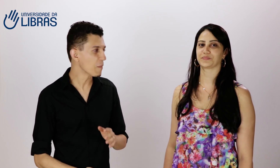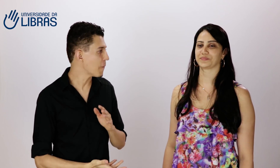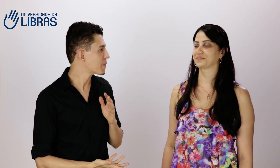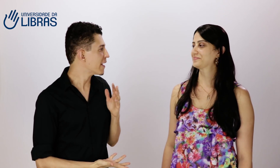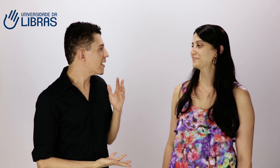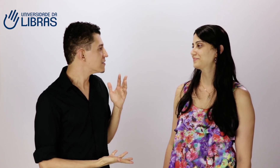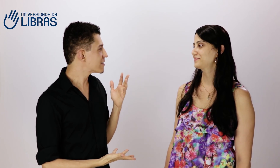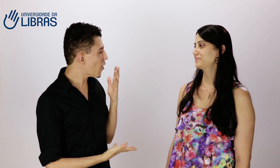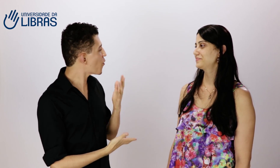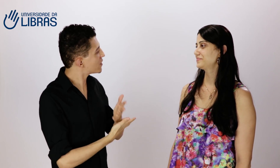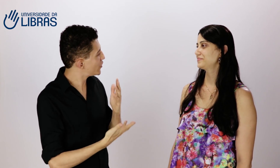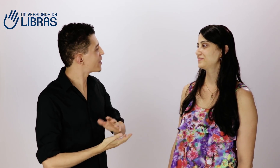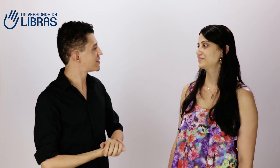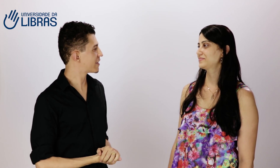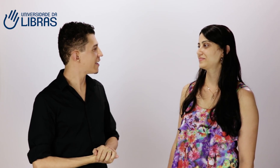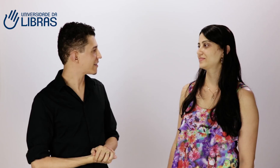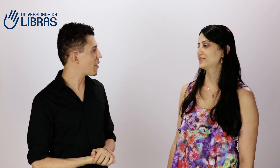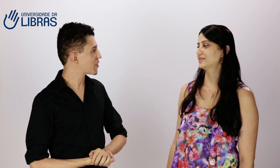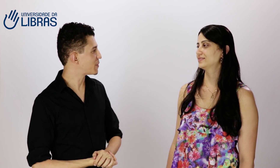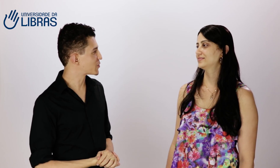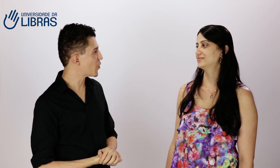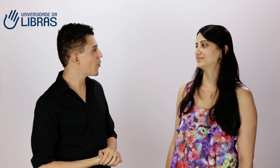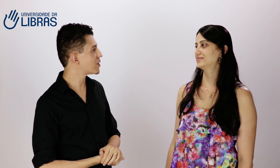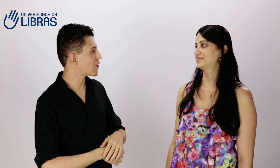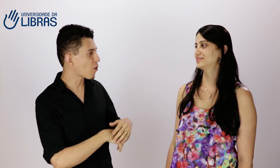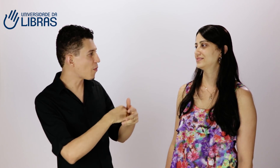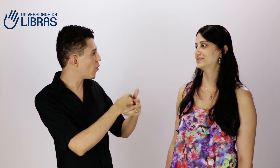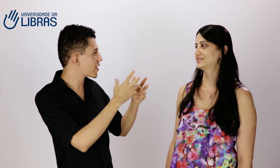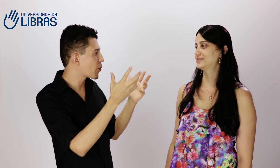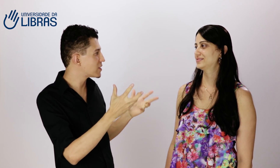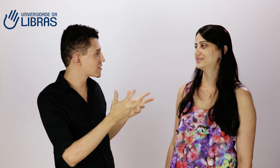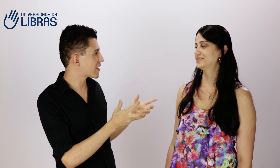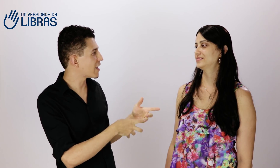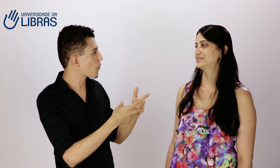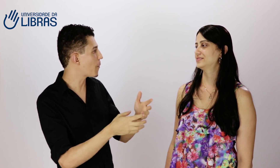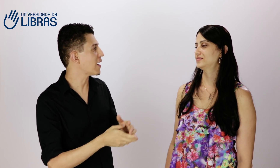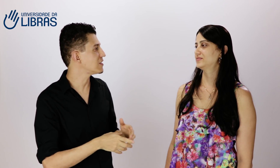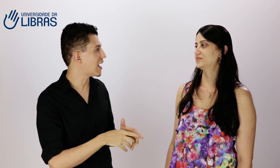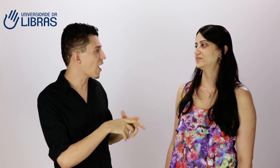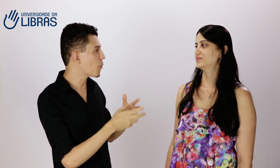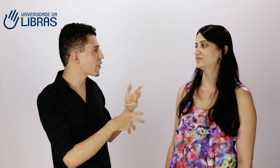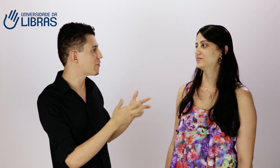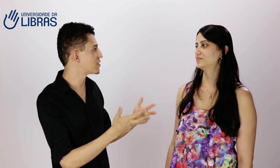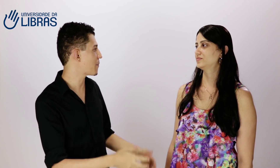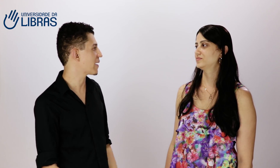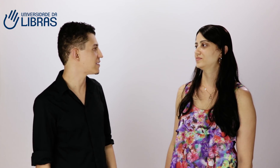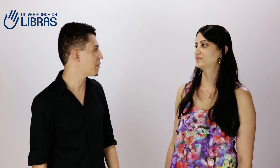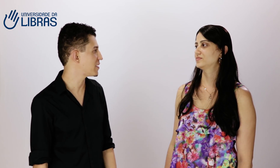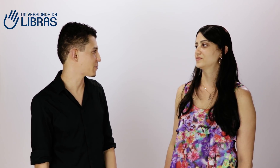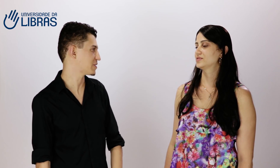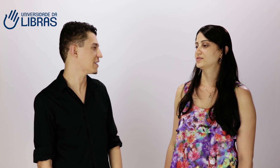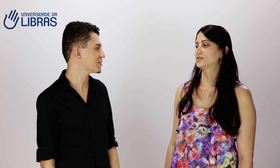Bom, você tem alguma dica que você queira dar para as pessoas ou alguma outra coisa que você queira compartilhar? Como que você percebe esse processo?